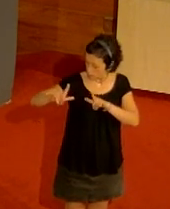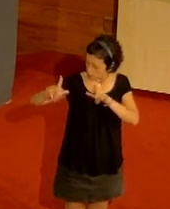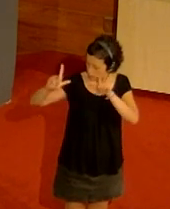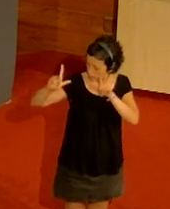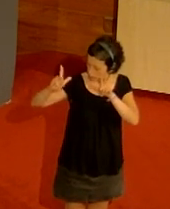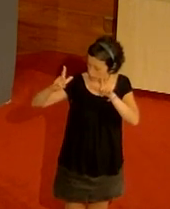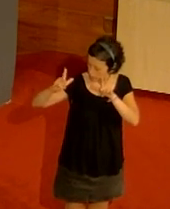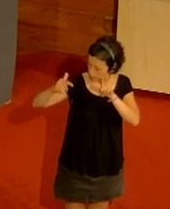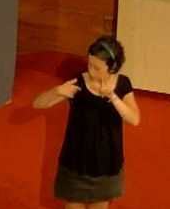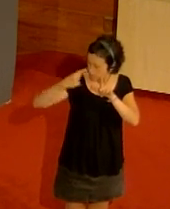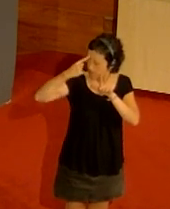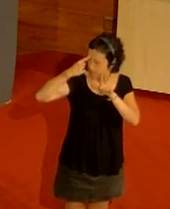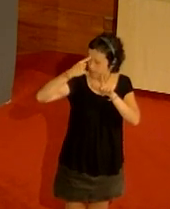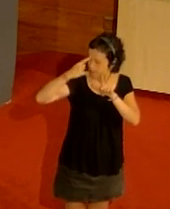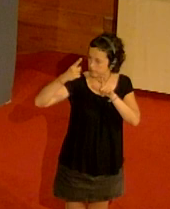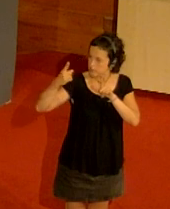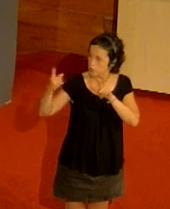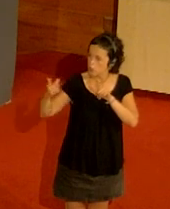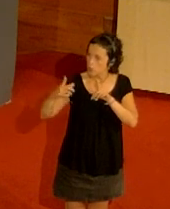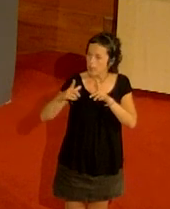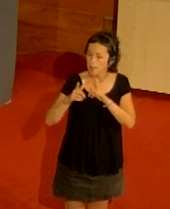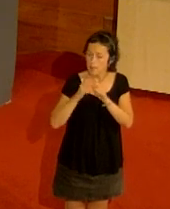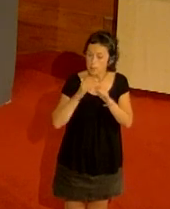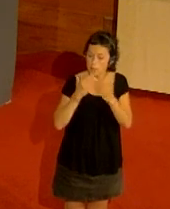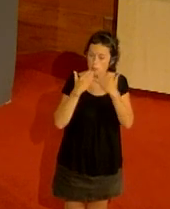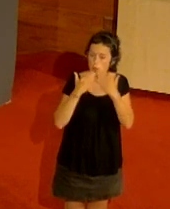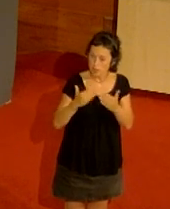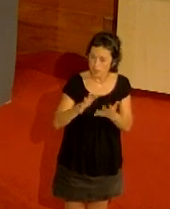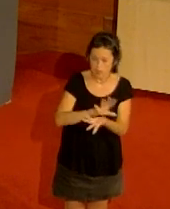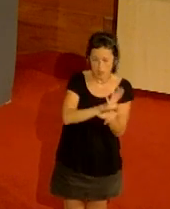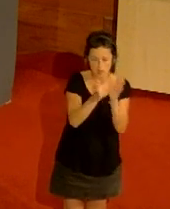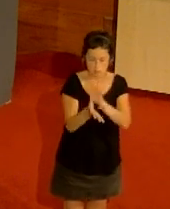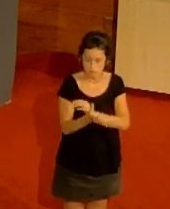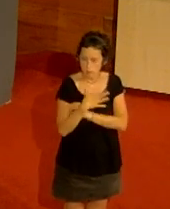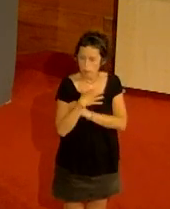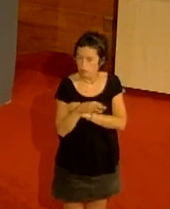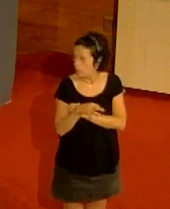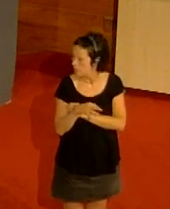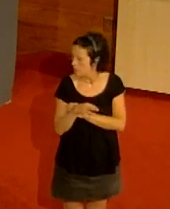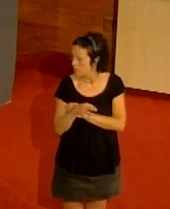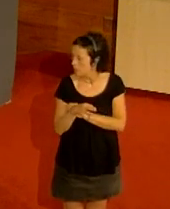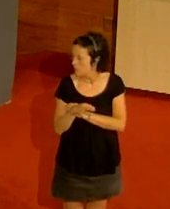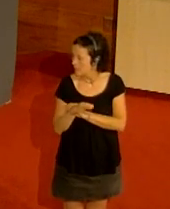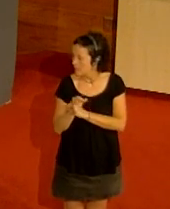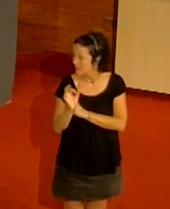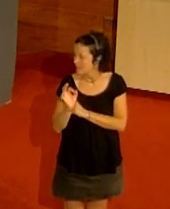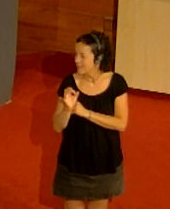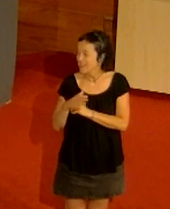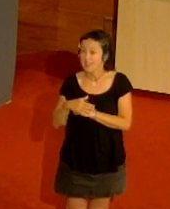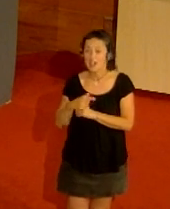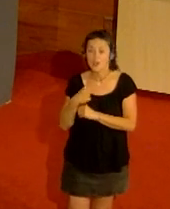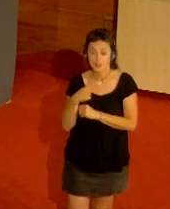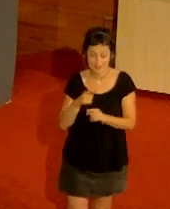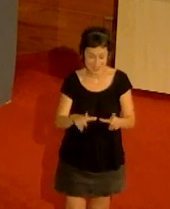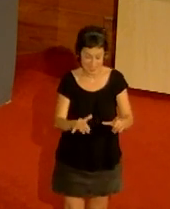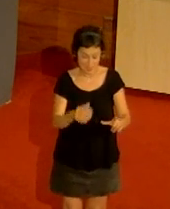periodismo como semilla de transformación, ¿no? Y ahondando un poquito... Perdón, es que la tengo yo aquí y me pienso que estaba ahí, pero